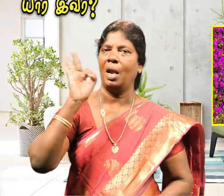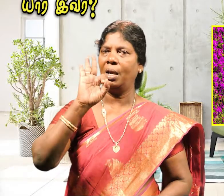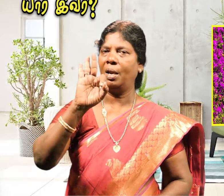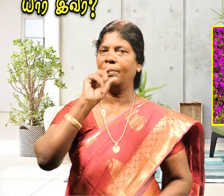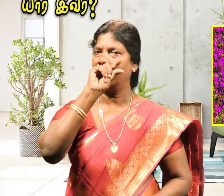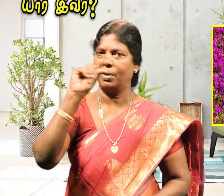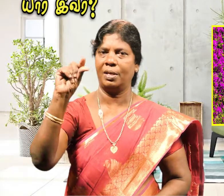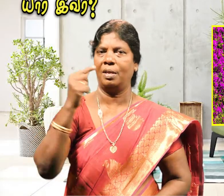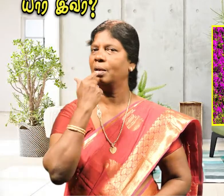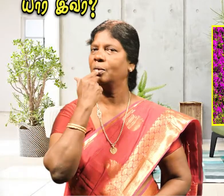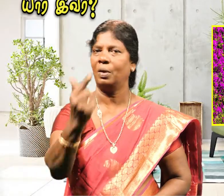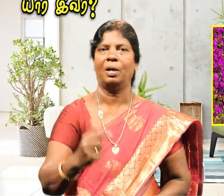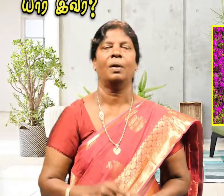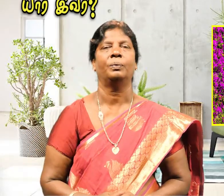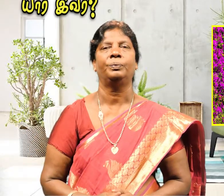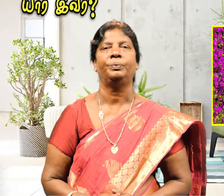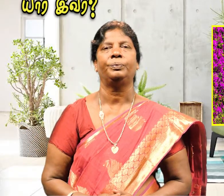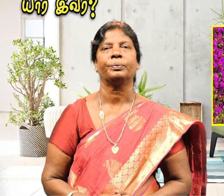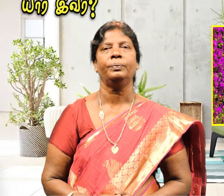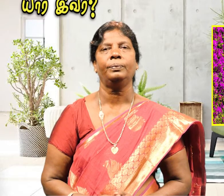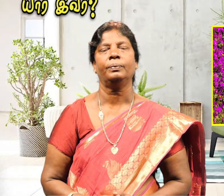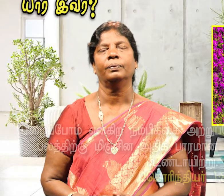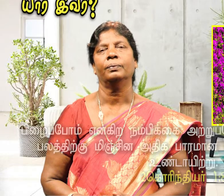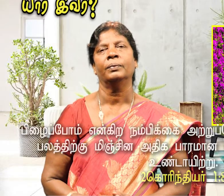1ஆம் அதிகாரத்தில் 8வது வசனத்தில் அவர் சொல்லுகிறார்,